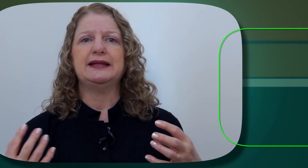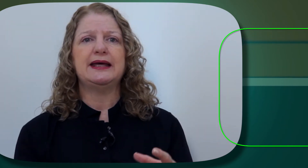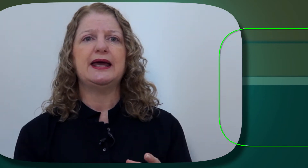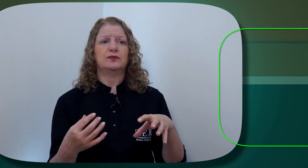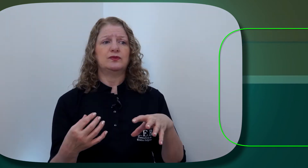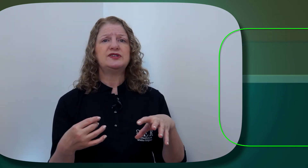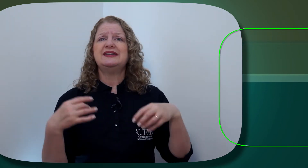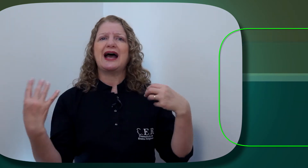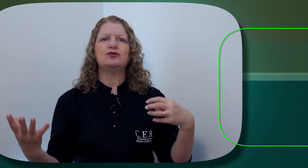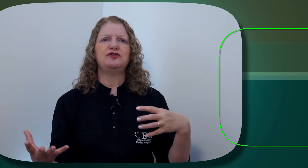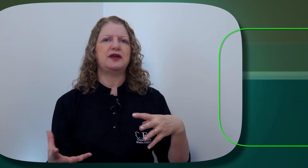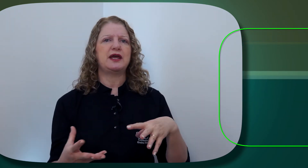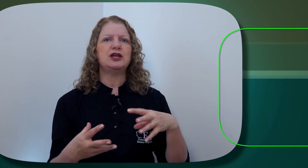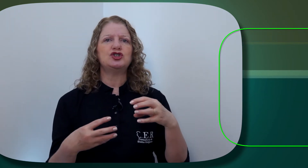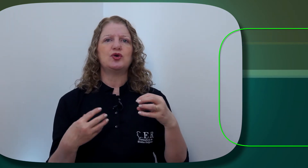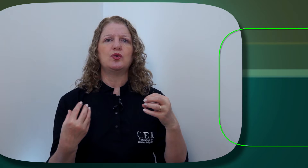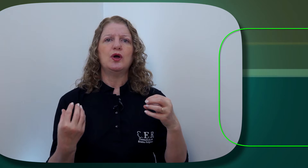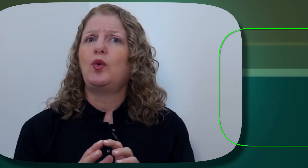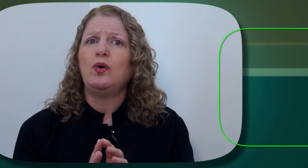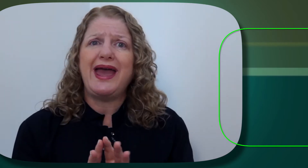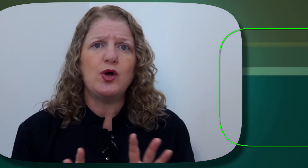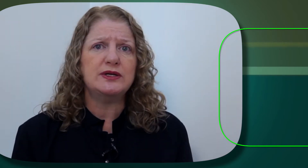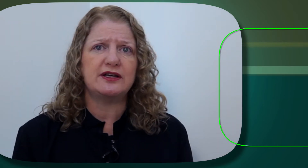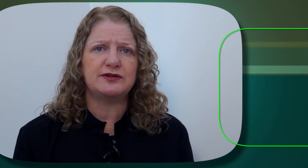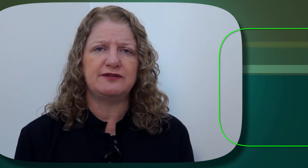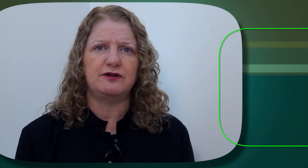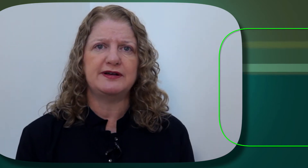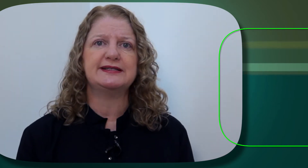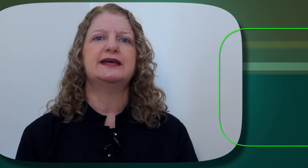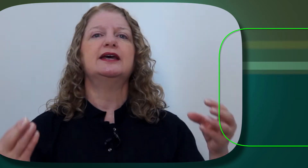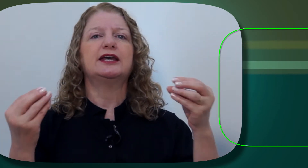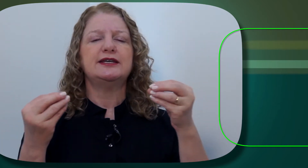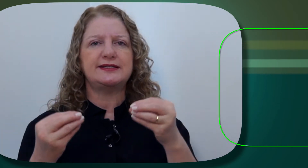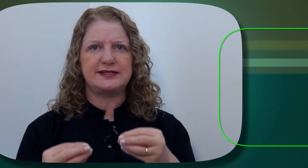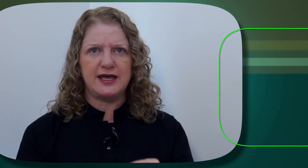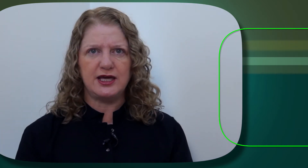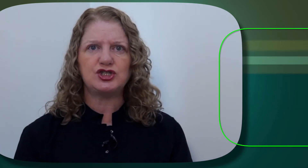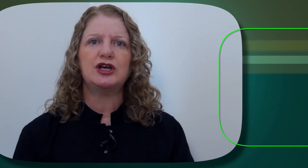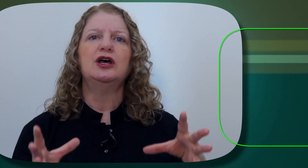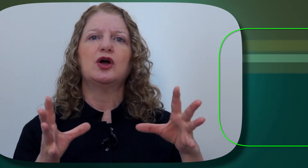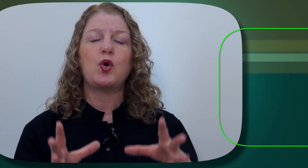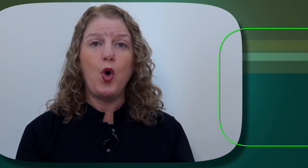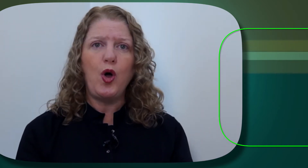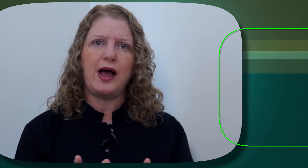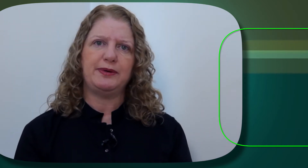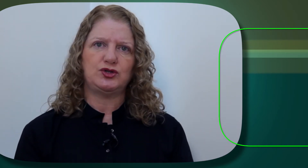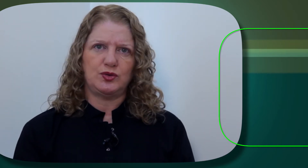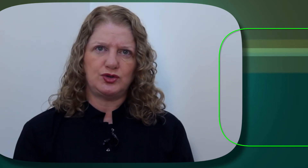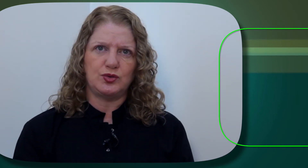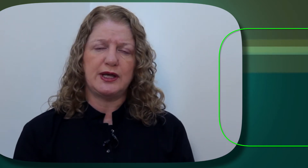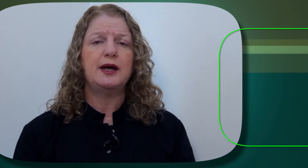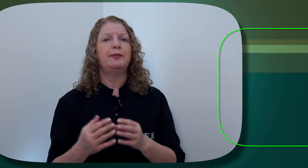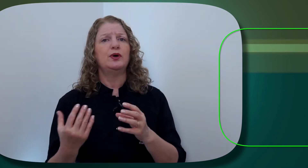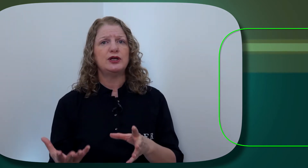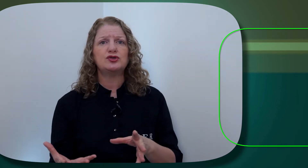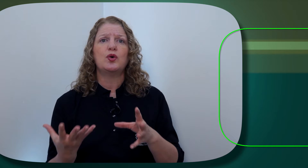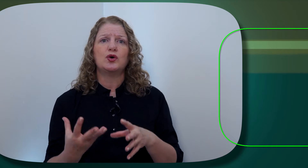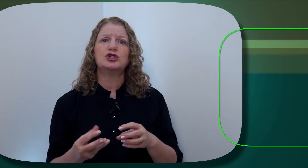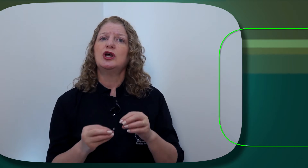aprender um sinal diferente ou qualquer coisa que você for fazer, que seja com a pessoa surda. Por isso hoje eu